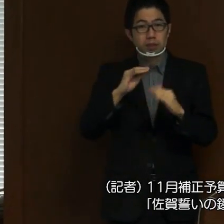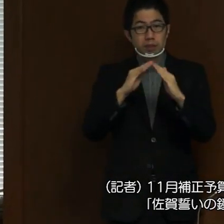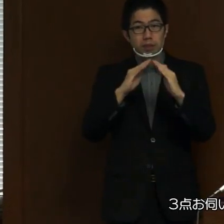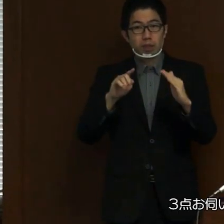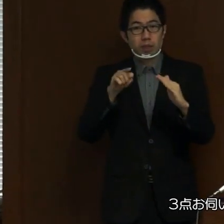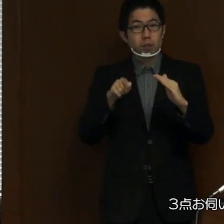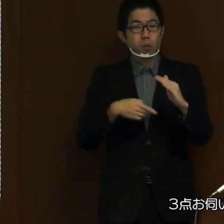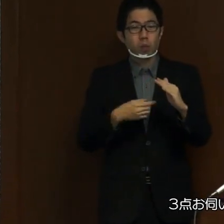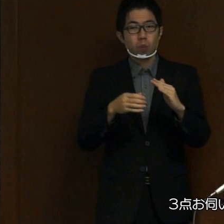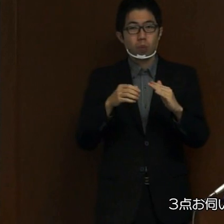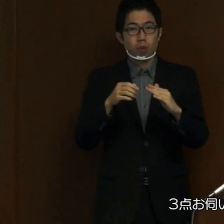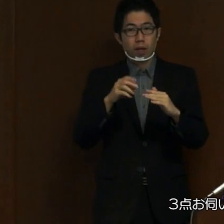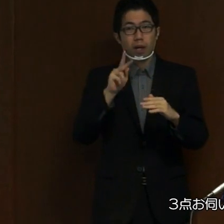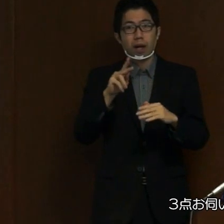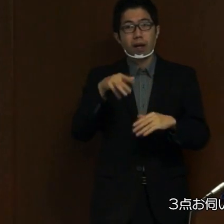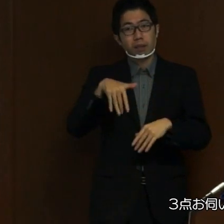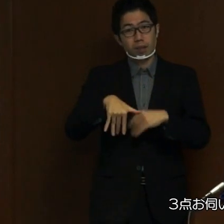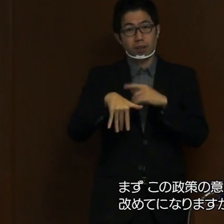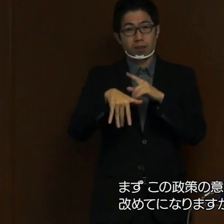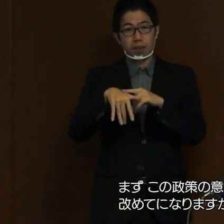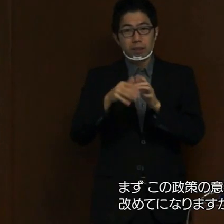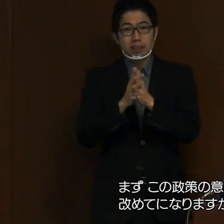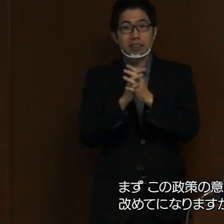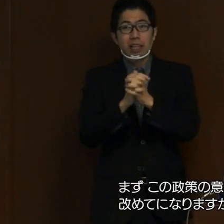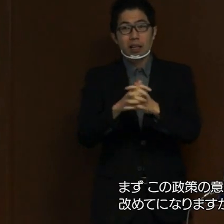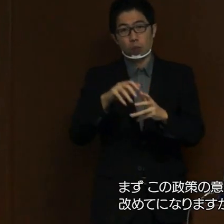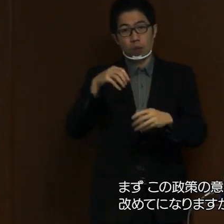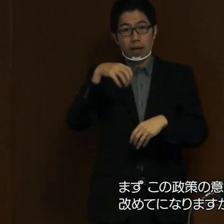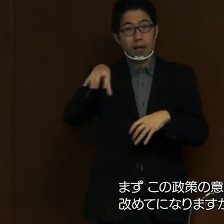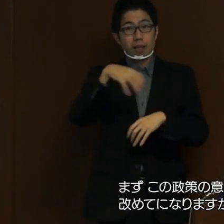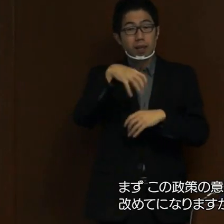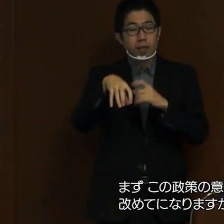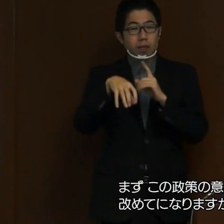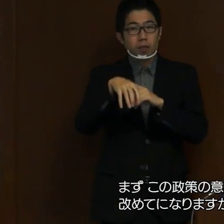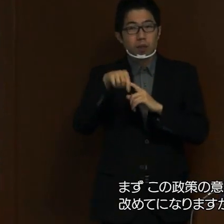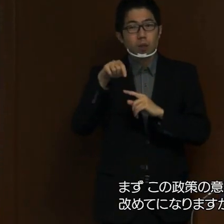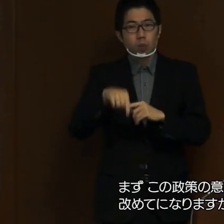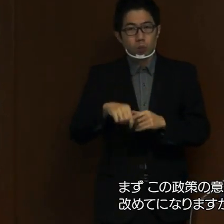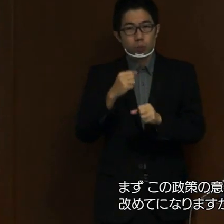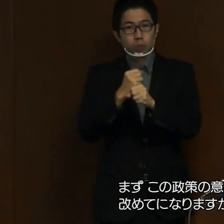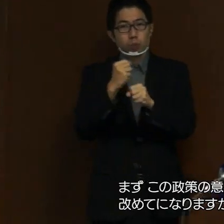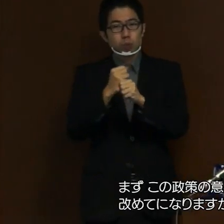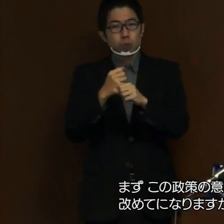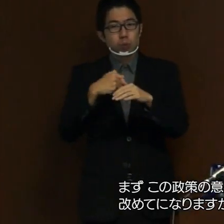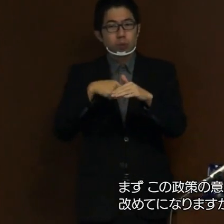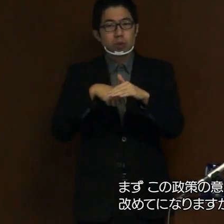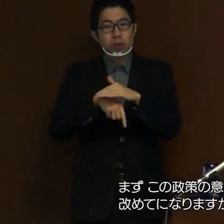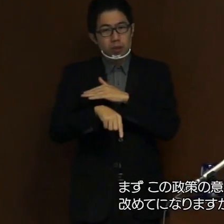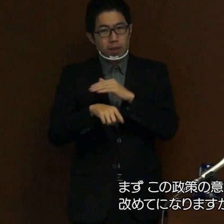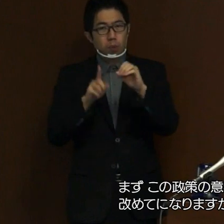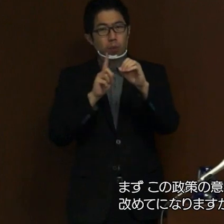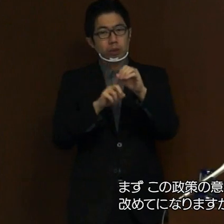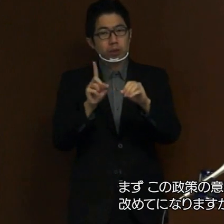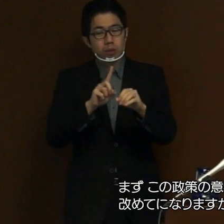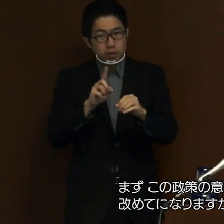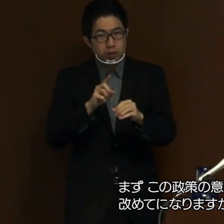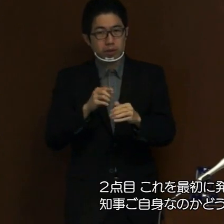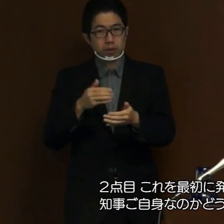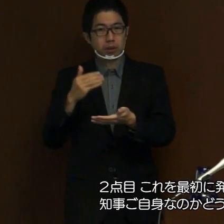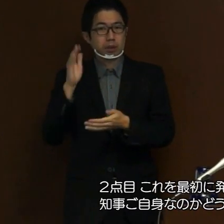いします。3点をお伺いします。まずこの政策の意義と目的を改めてになりますがお話しください